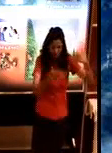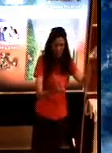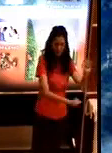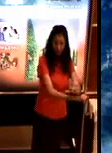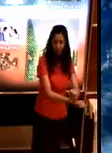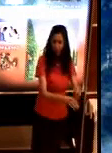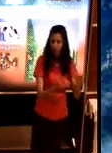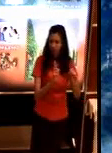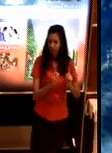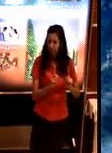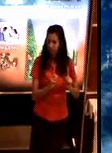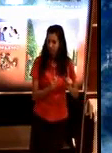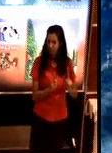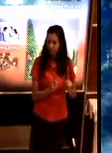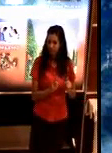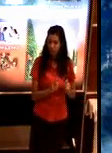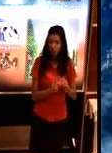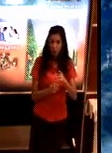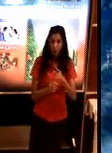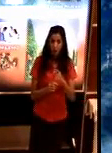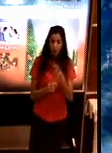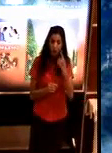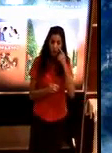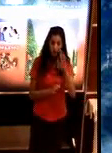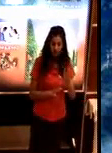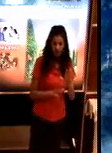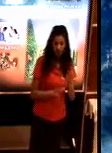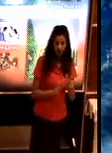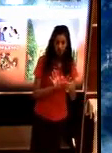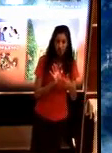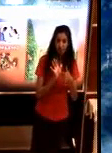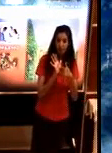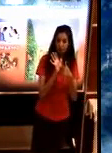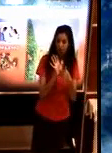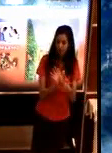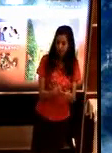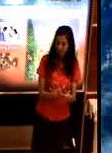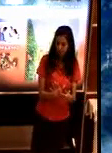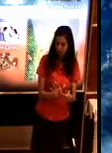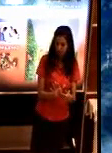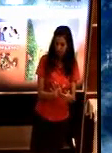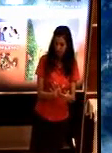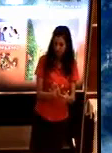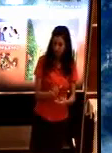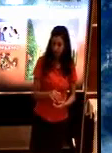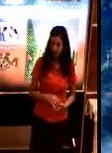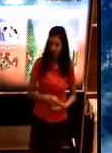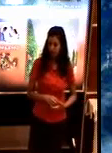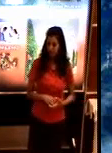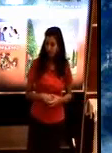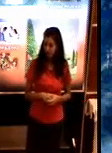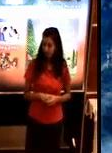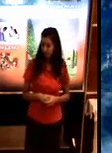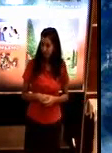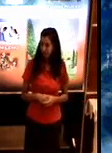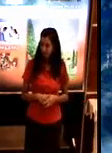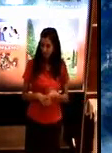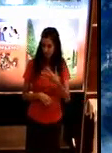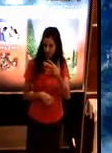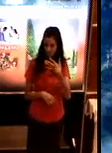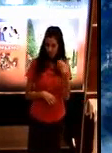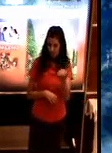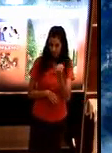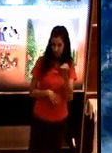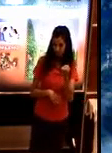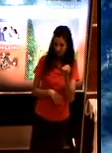apresados. Ata el testimonio, sella la ley entre mis discípulos. Escuchen, hermanos, a ver si entendemos bien estos